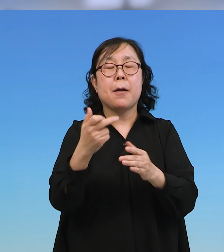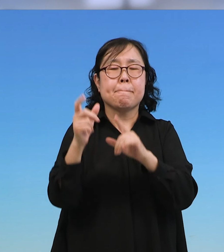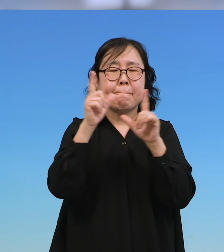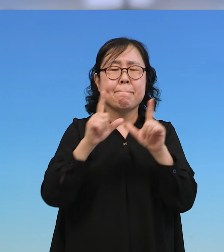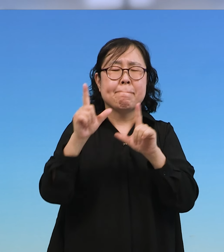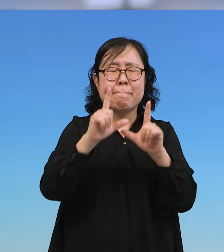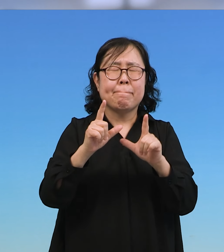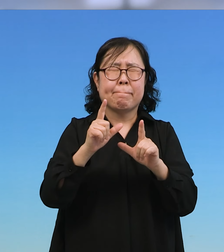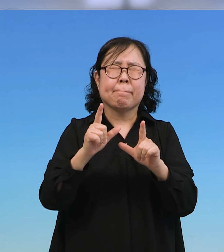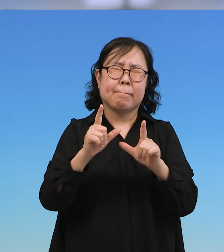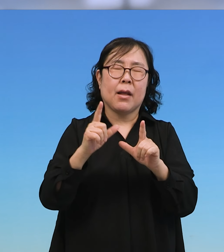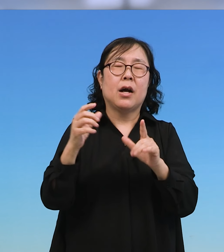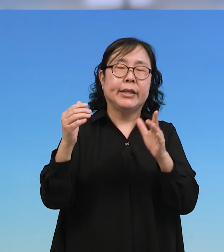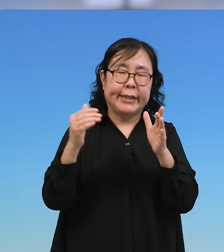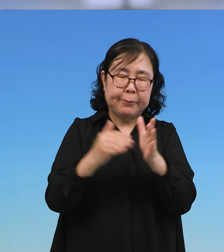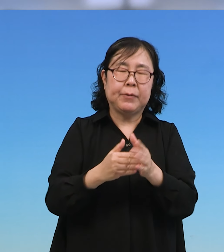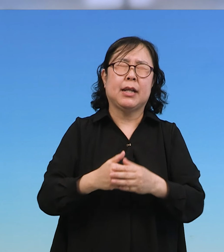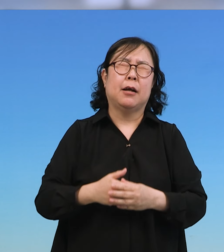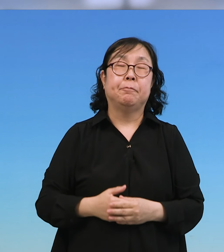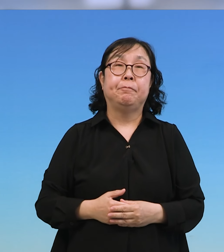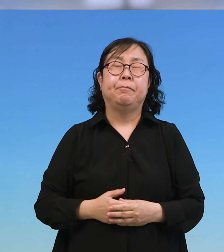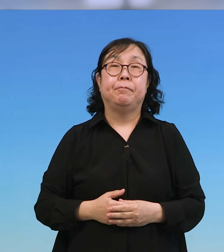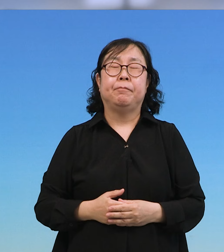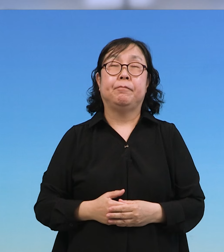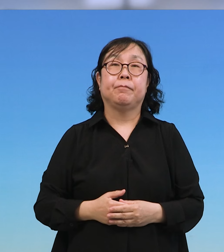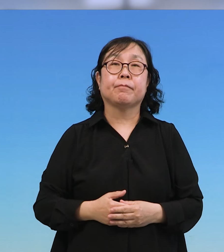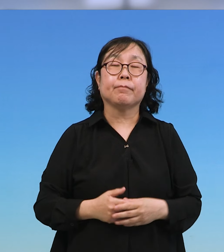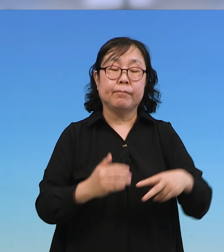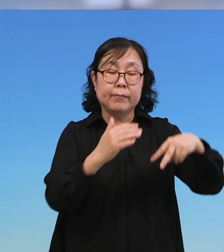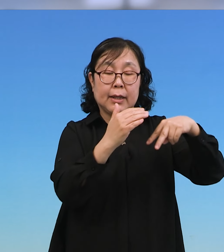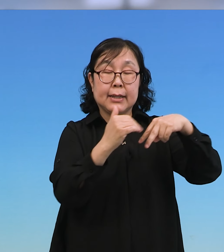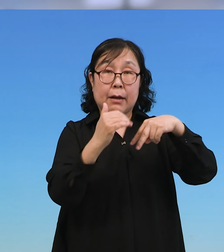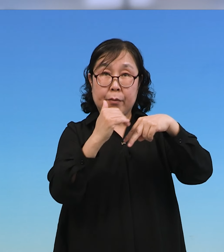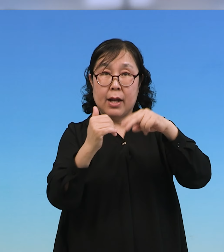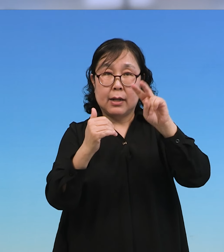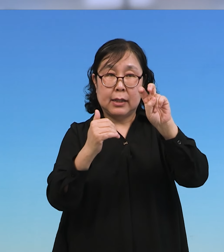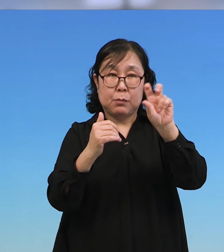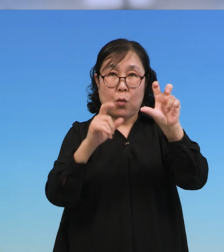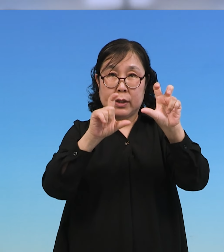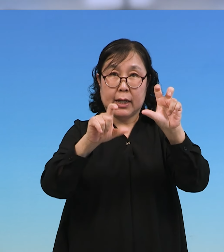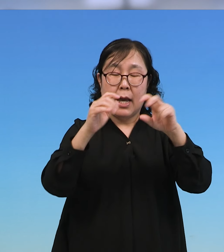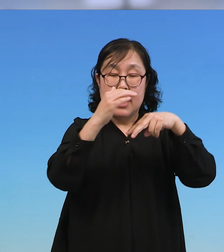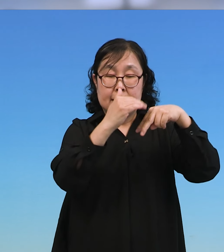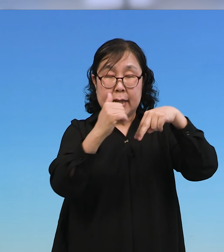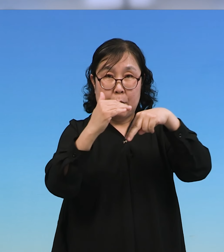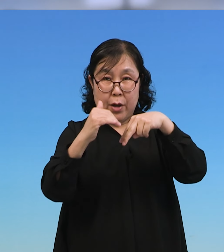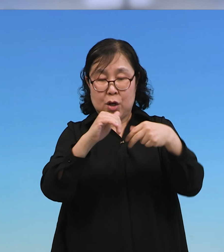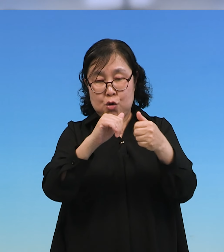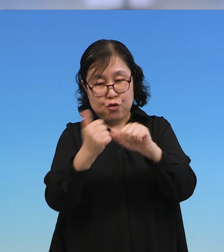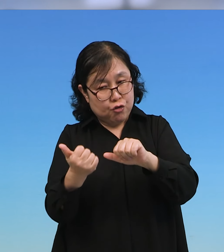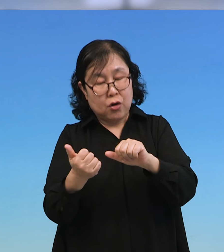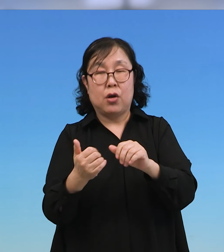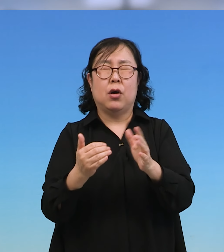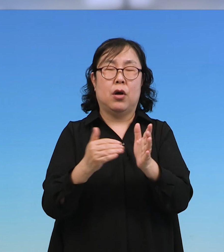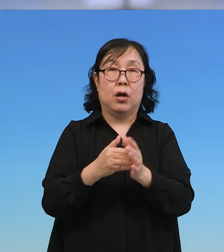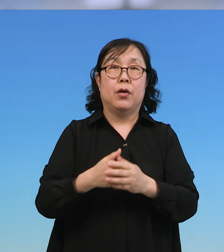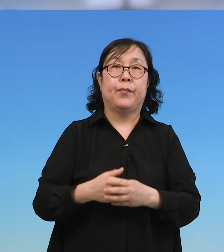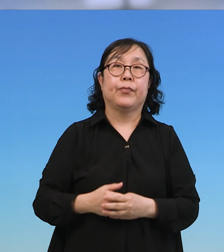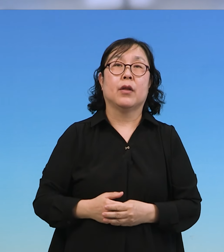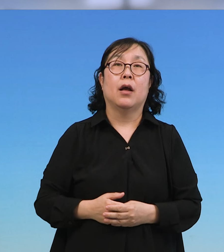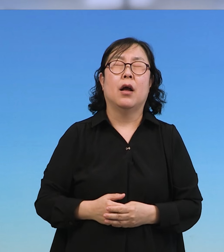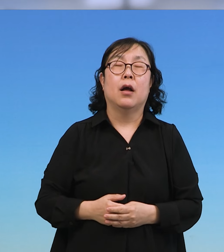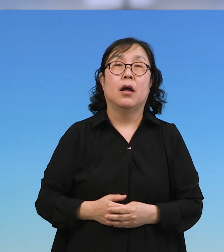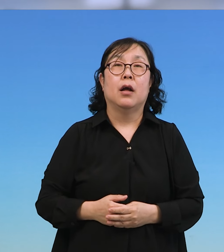사무엘 25장에 보면은 사무엘이 이제 죽습니다. 그런데 저는 그 과정을 담은